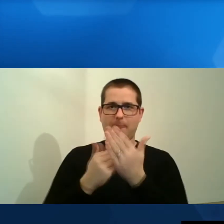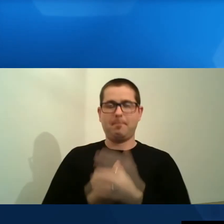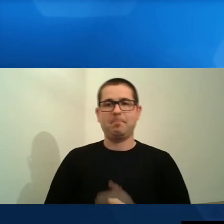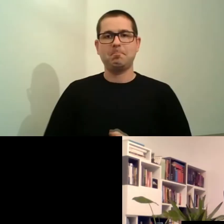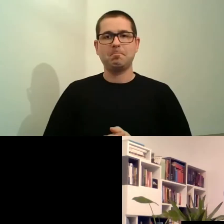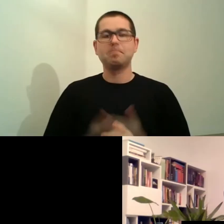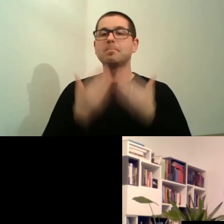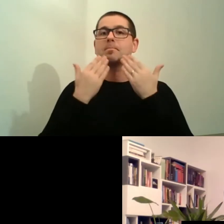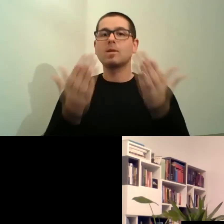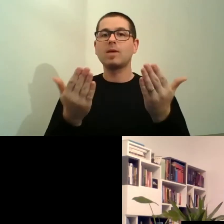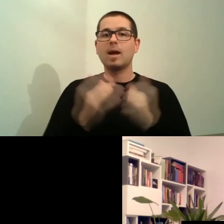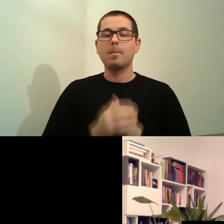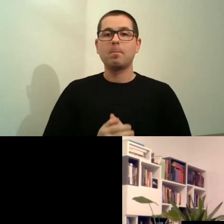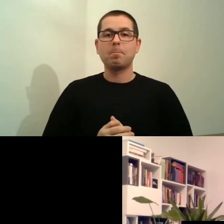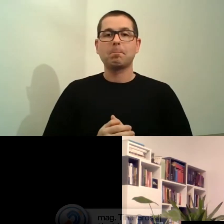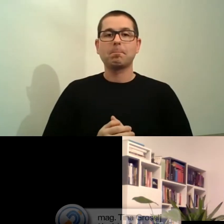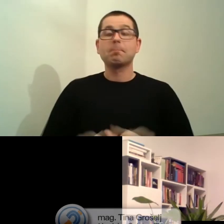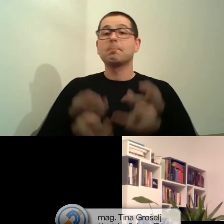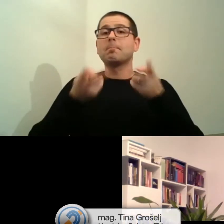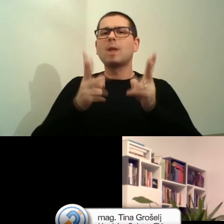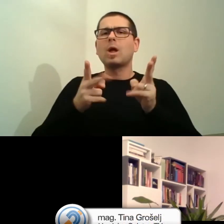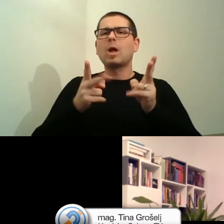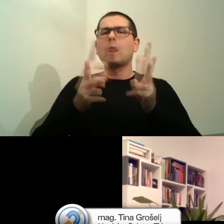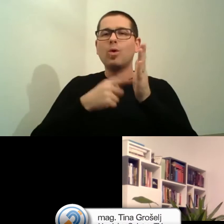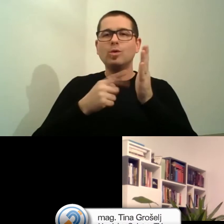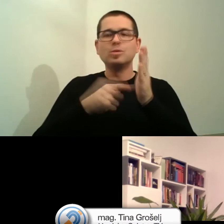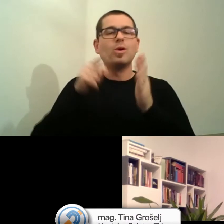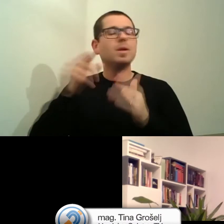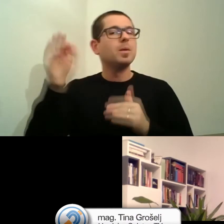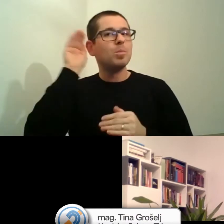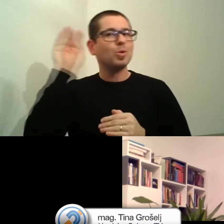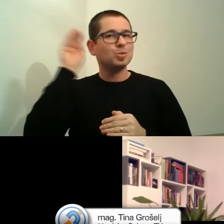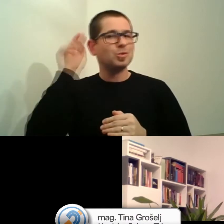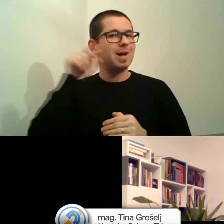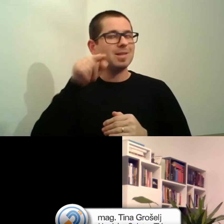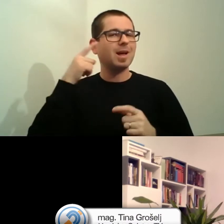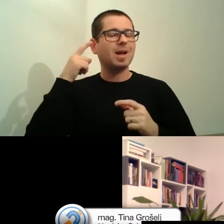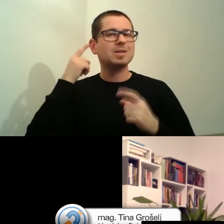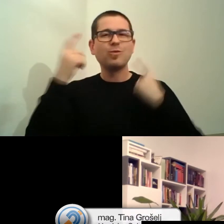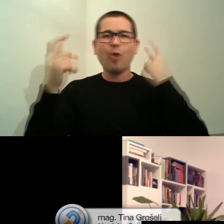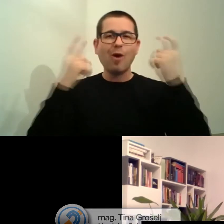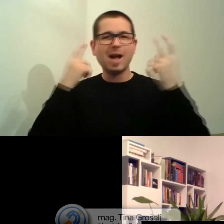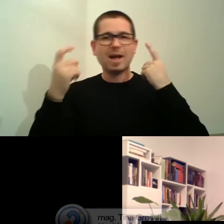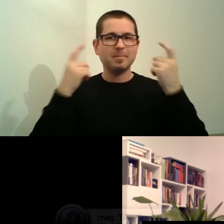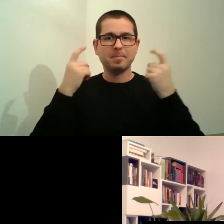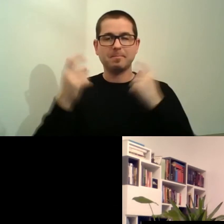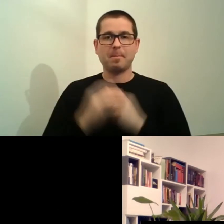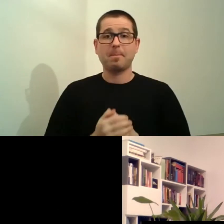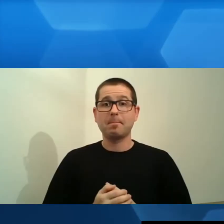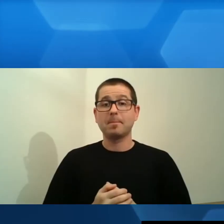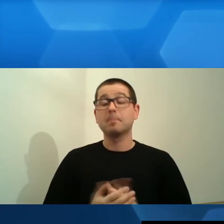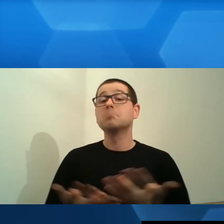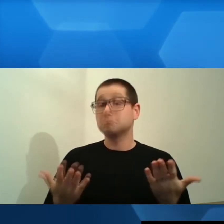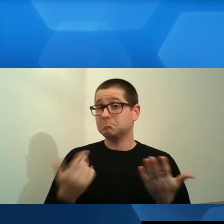Hvala lepa. In kako pogosto ti poslušaš torej te zvoke? Jaz bom tako